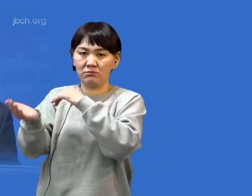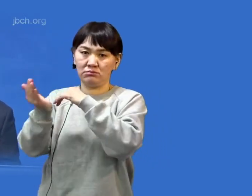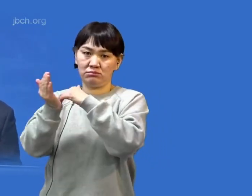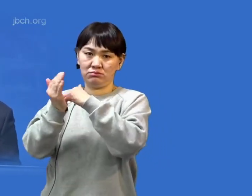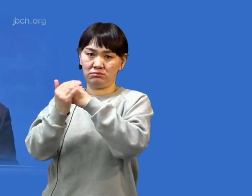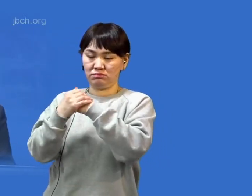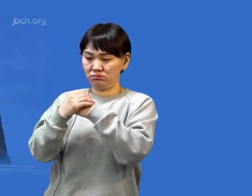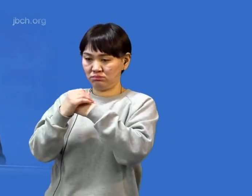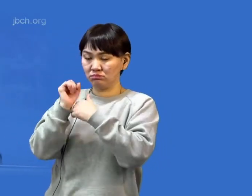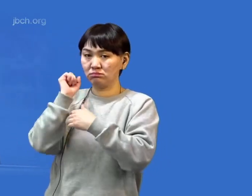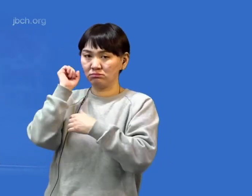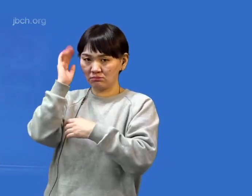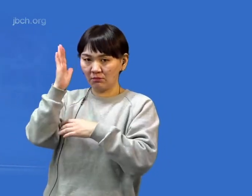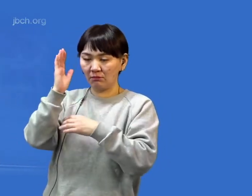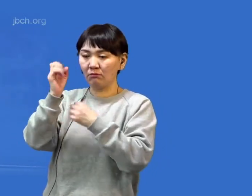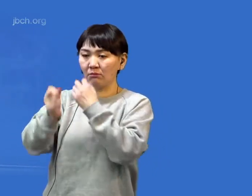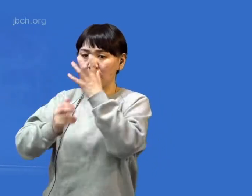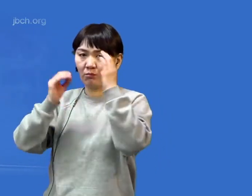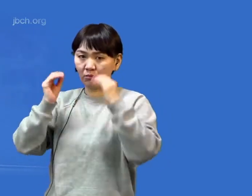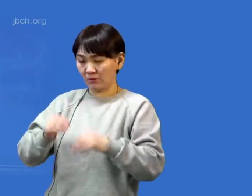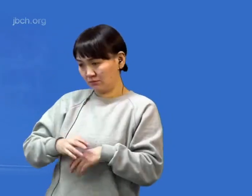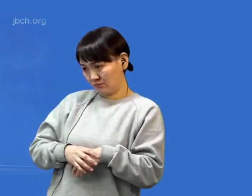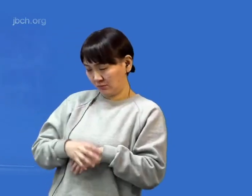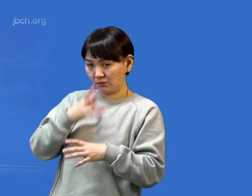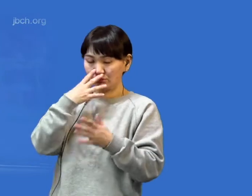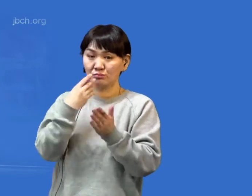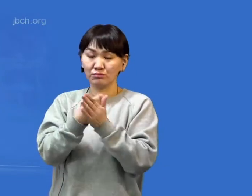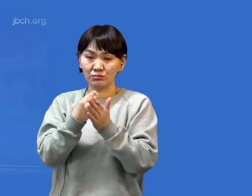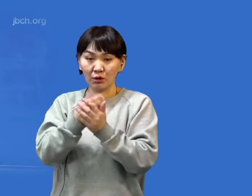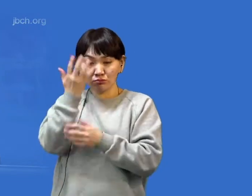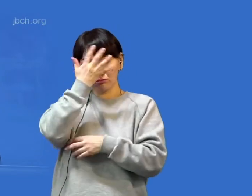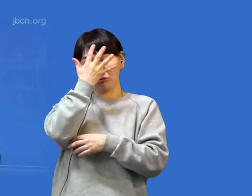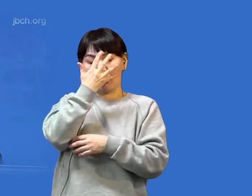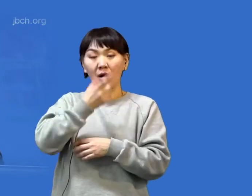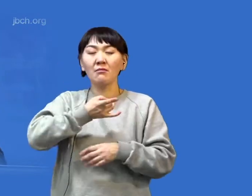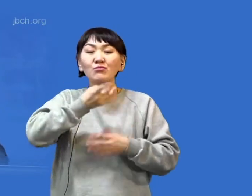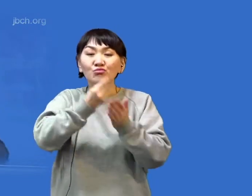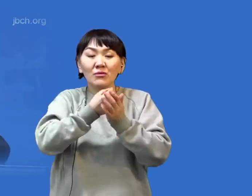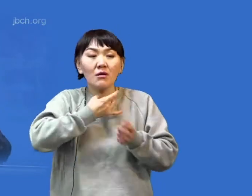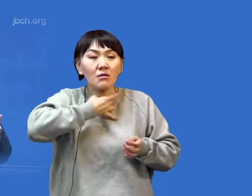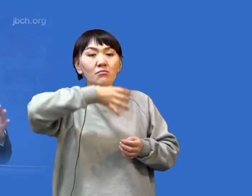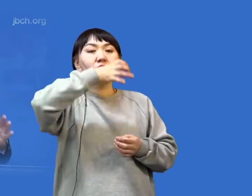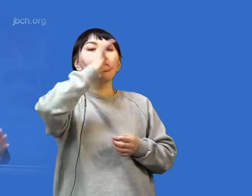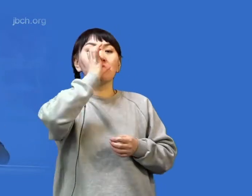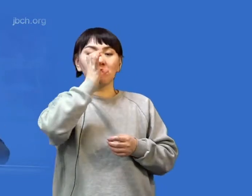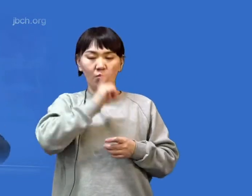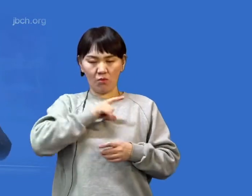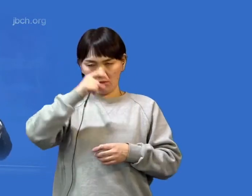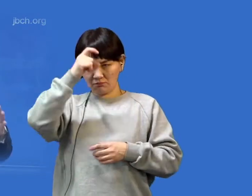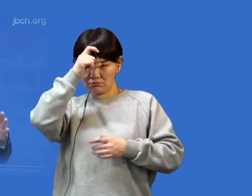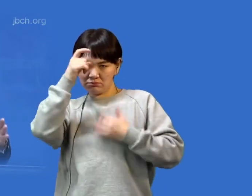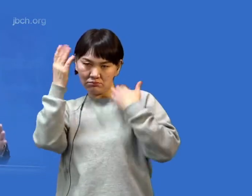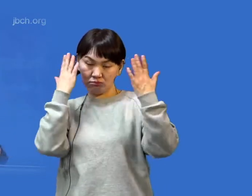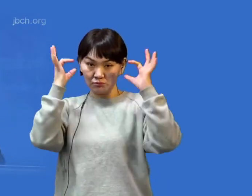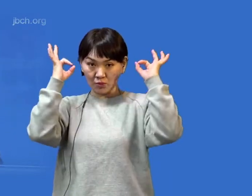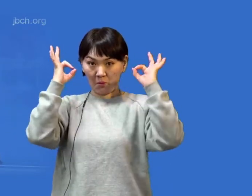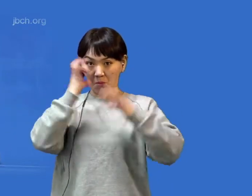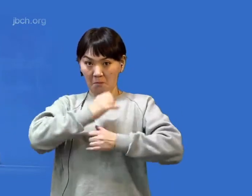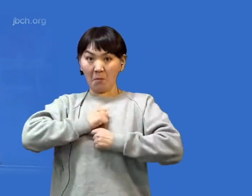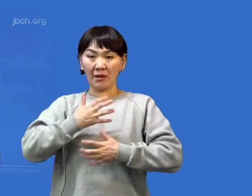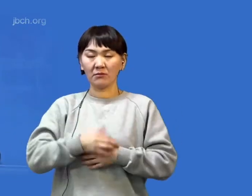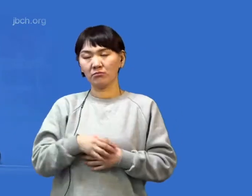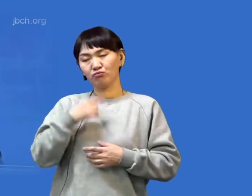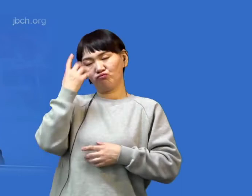одно гэсэн үгийн дагуу. Тэгвэл согцсон хүн бол өөрийн ухаантай байхгүй байна. Тэгээ янз бүрийн зүйл хийчихэд хүн алж